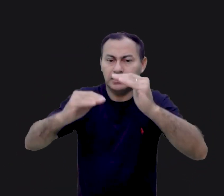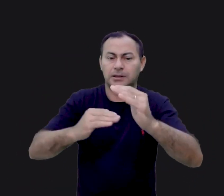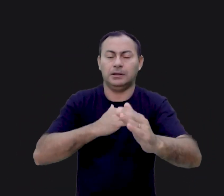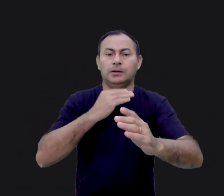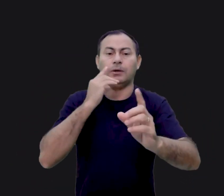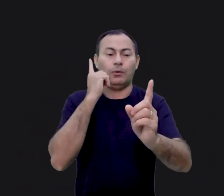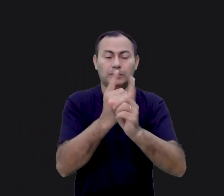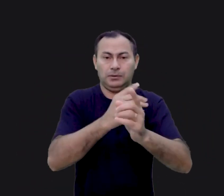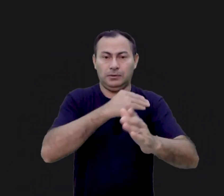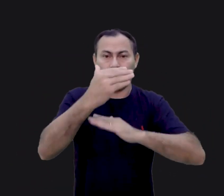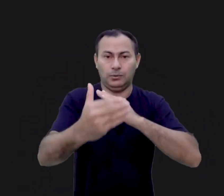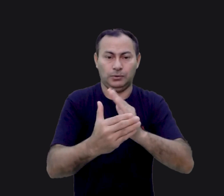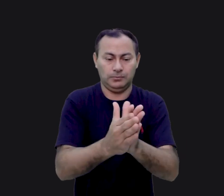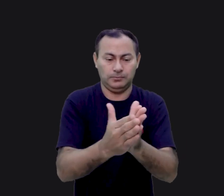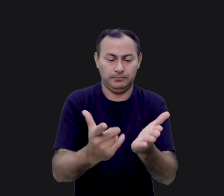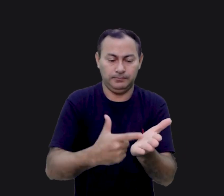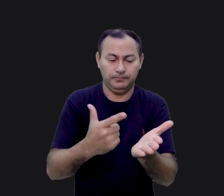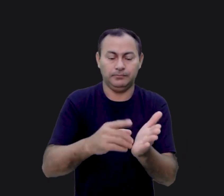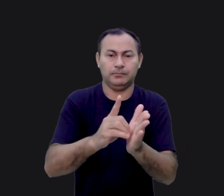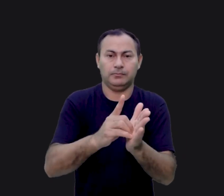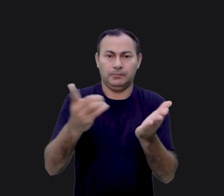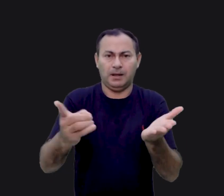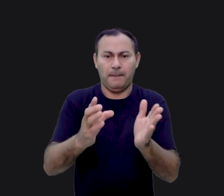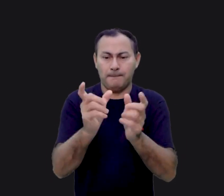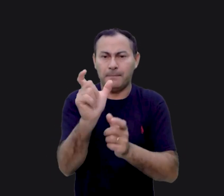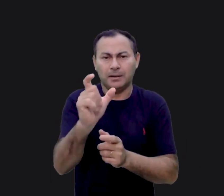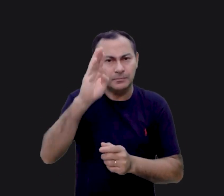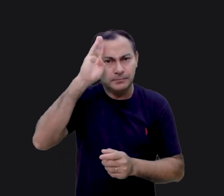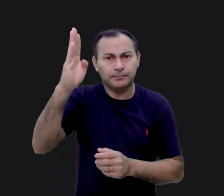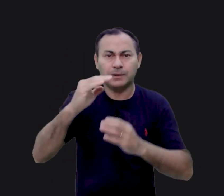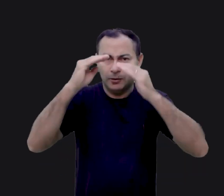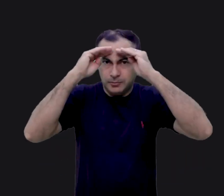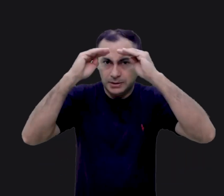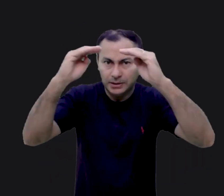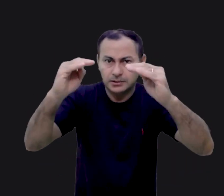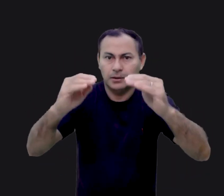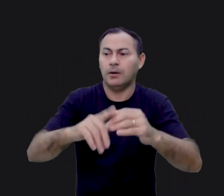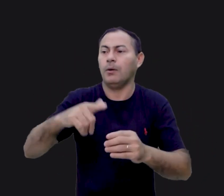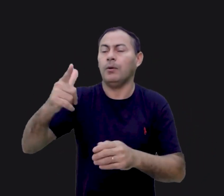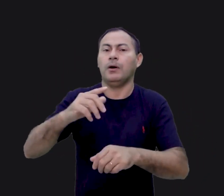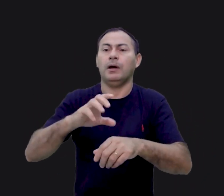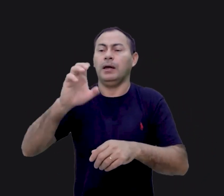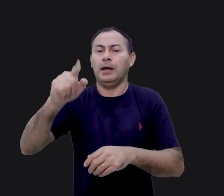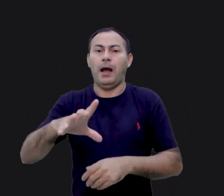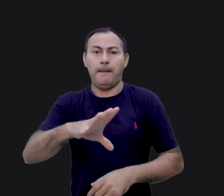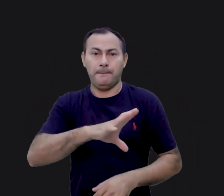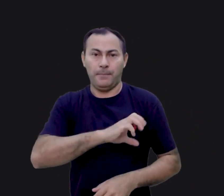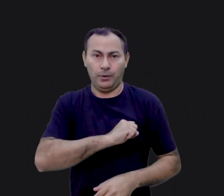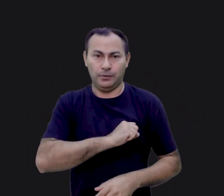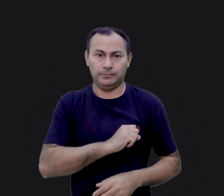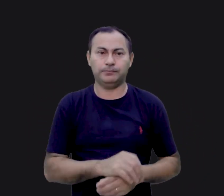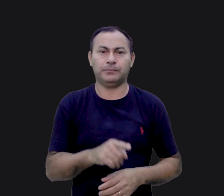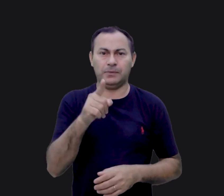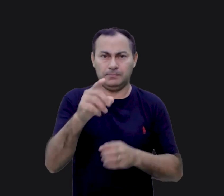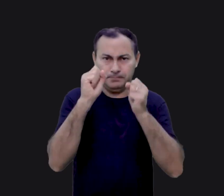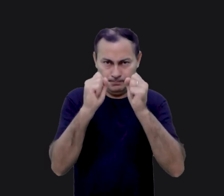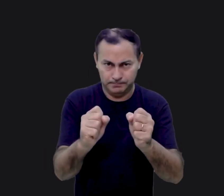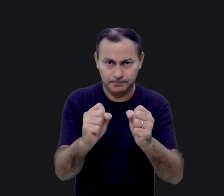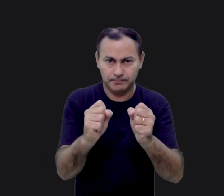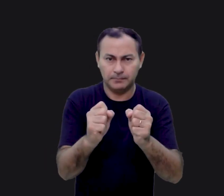todo o livro de Deuteronômio uma das palavras chaves O livro é obediência outra é amor você poderia